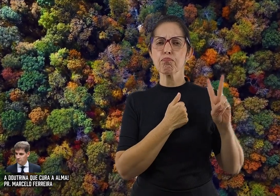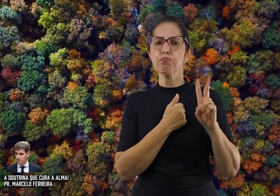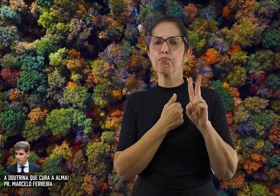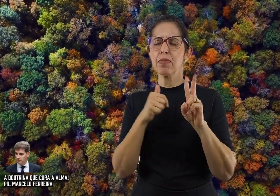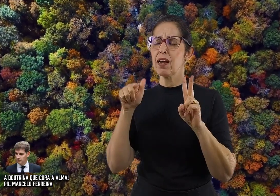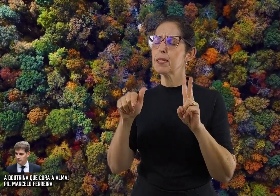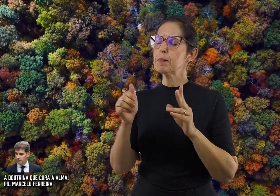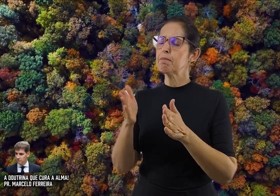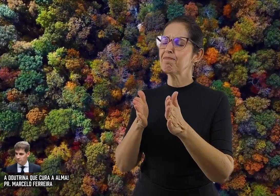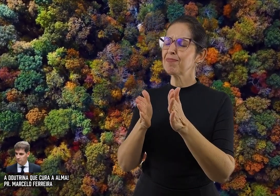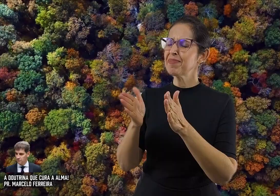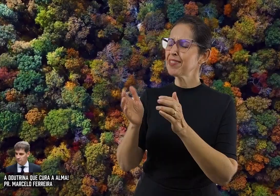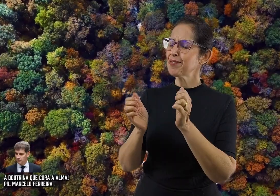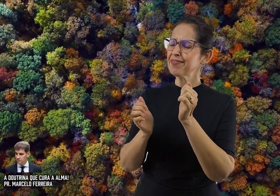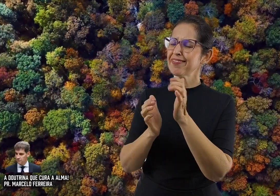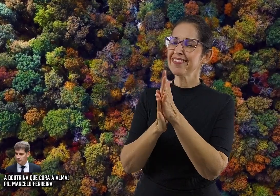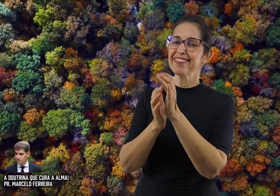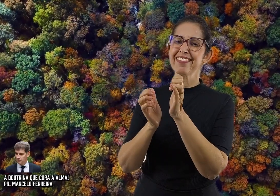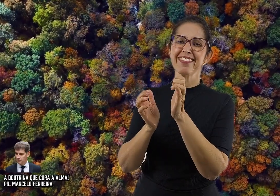Foi uma reunião muito abençoada.